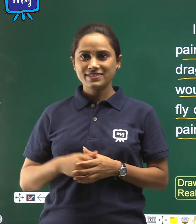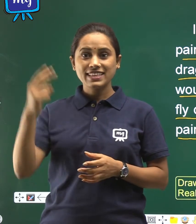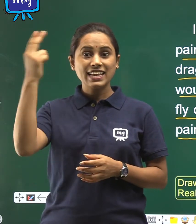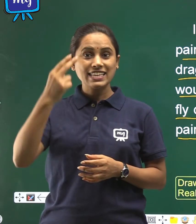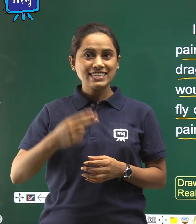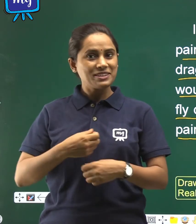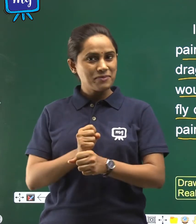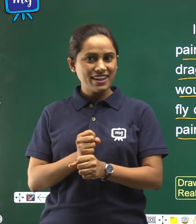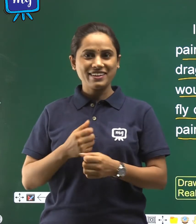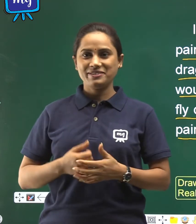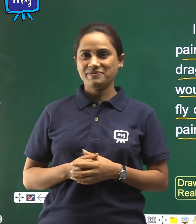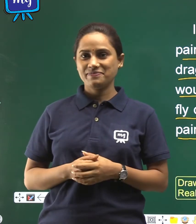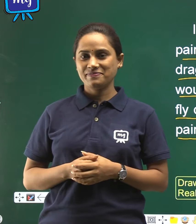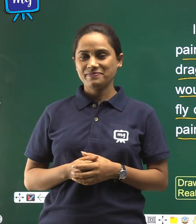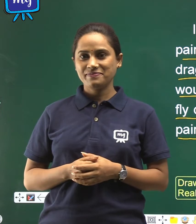चित्र बनाना.